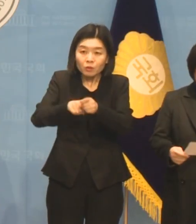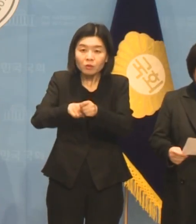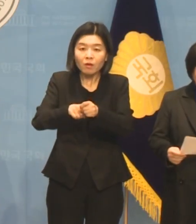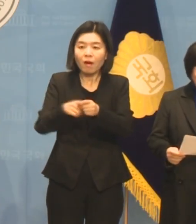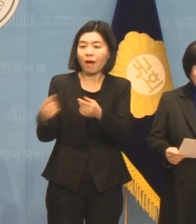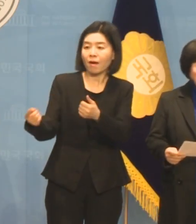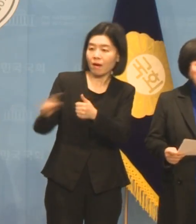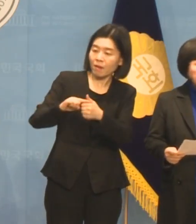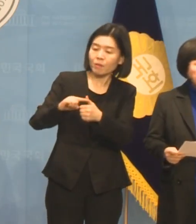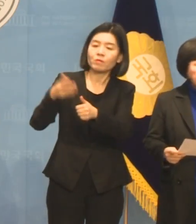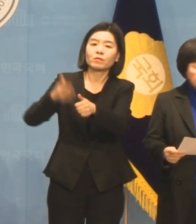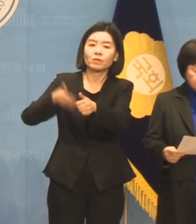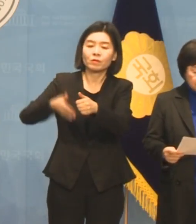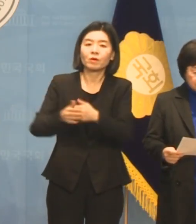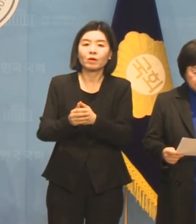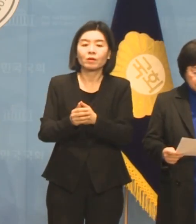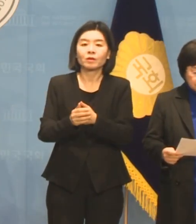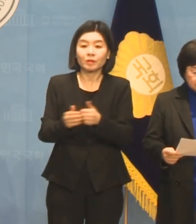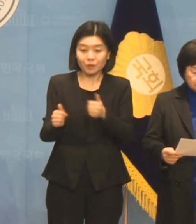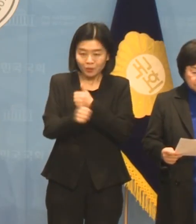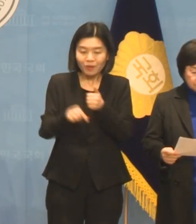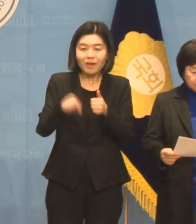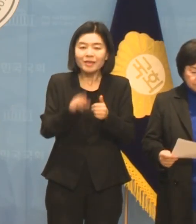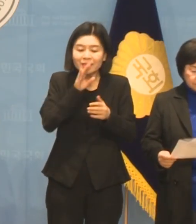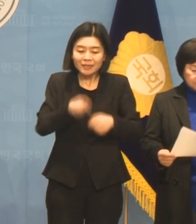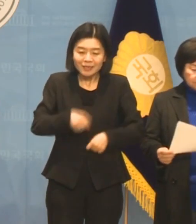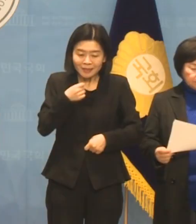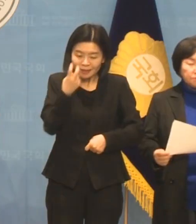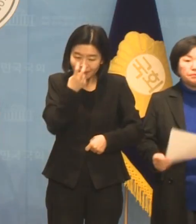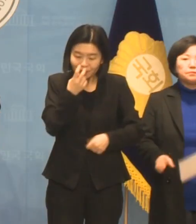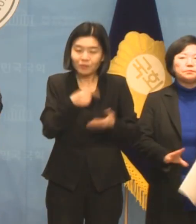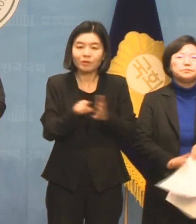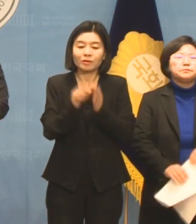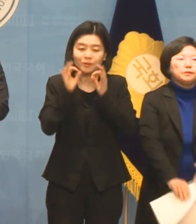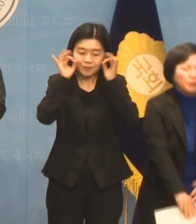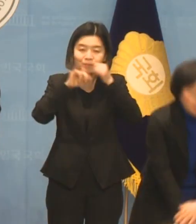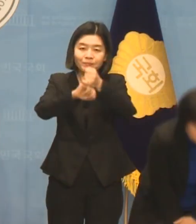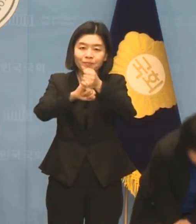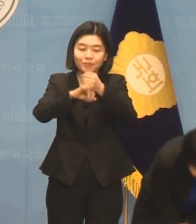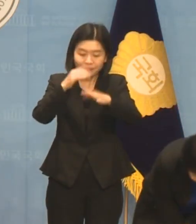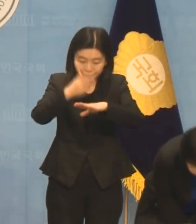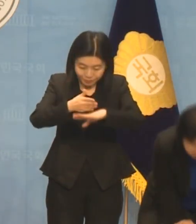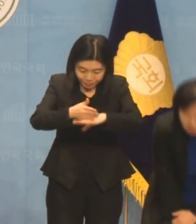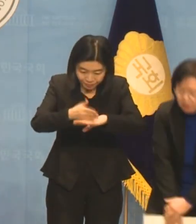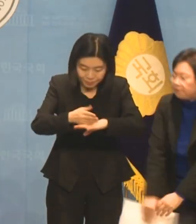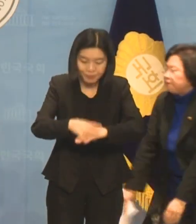함께 해주시기를 바랍니다. 국민소통위원회는 진실을 지키기 위해서 최선을 다하겠습니다. 감사합니다.